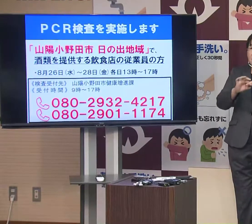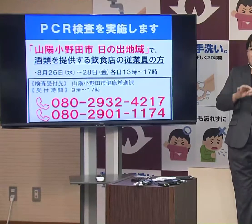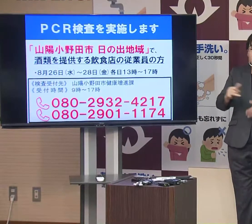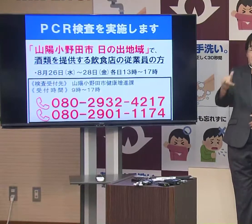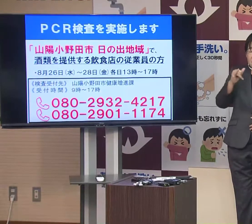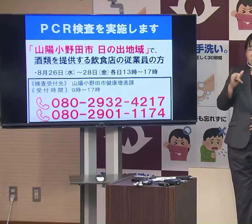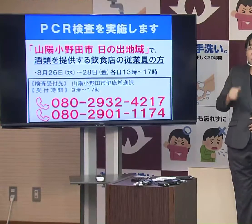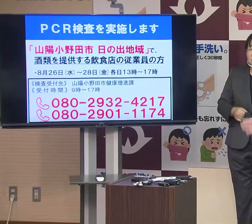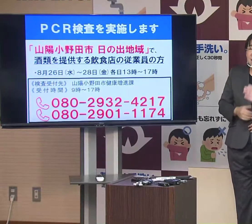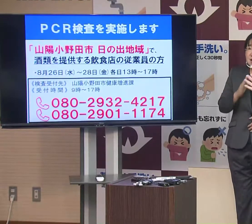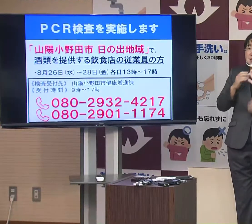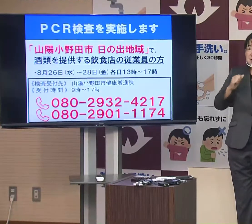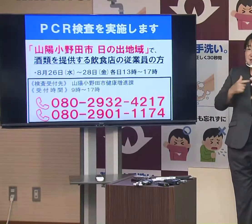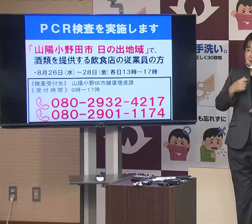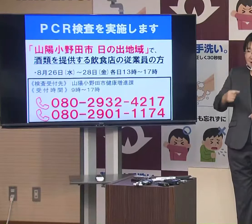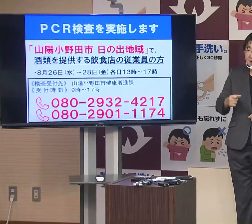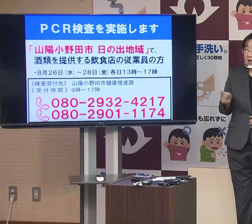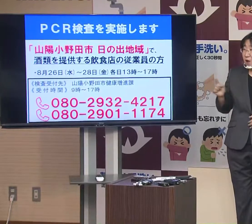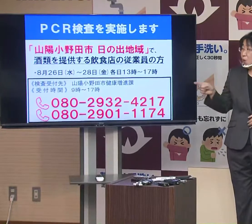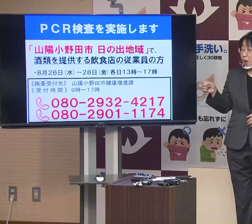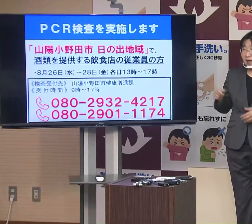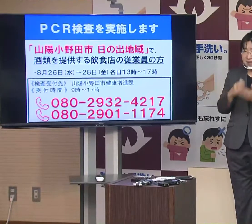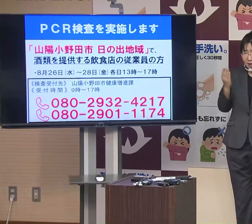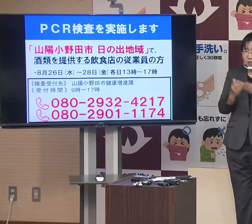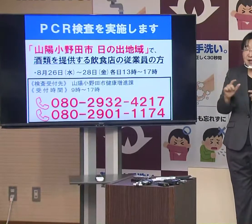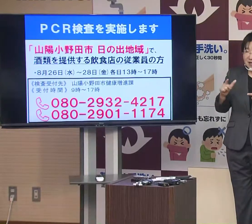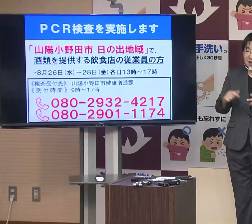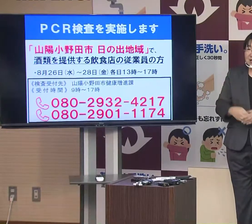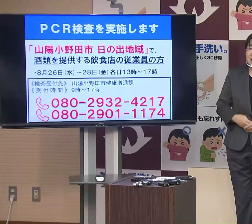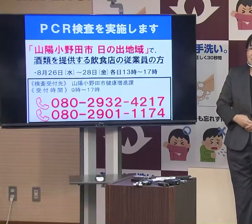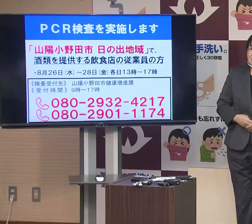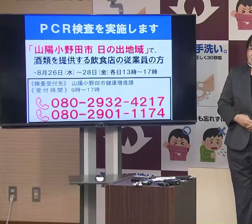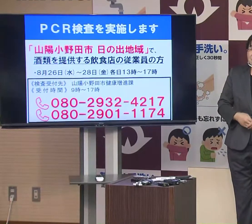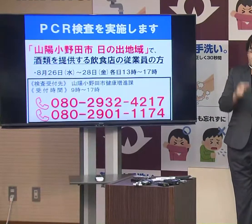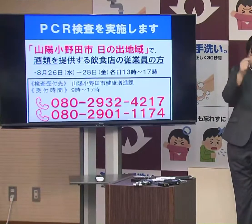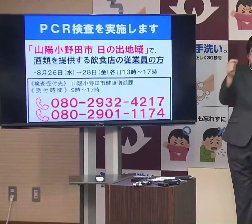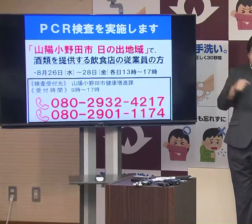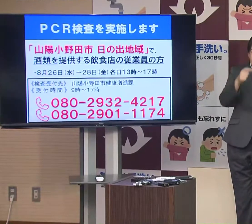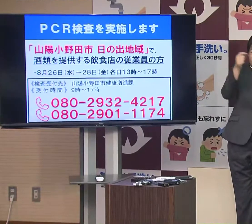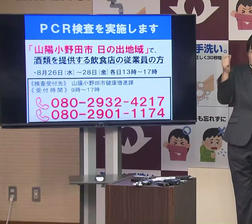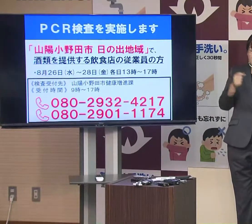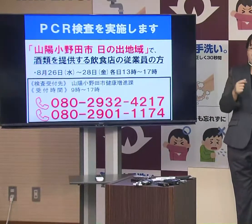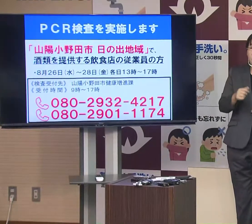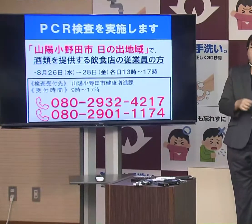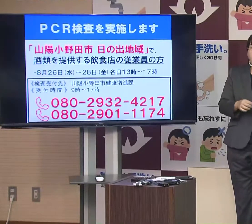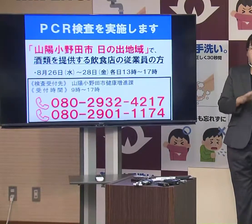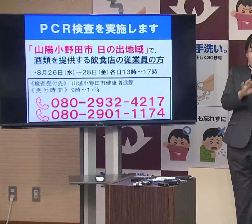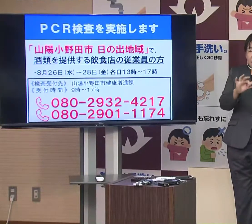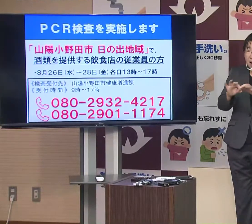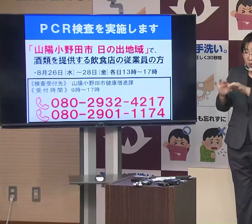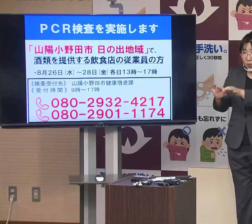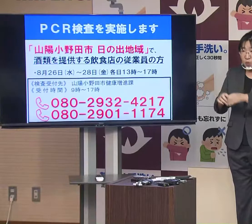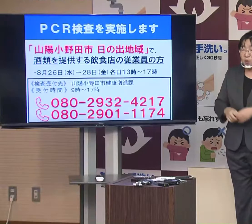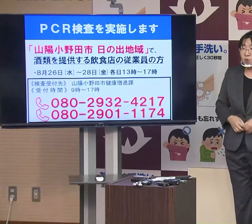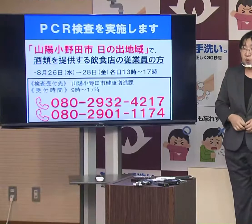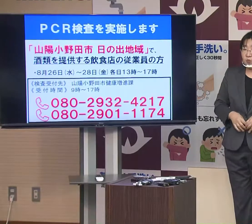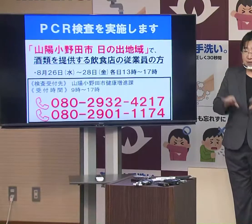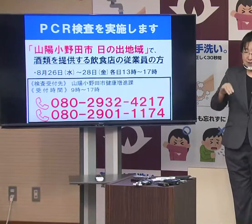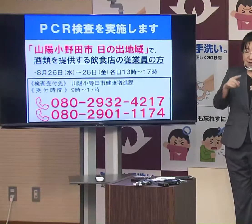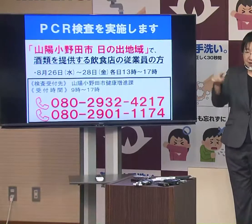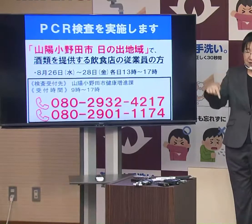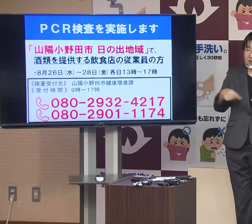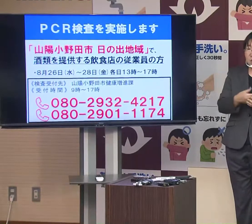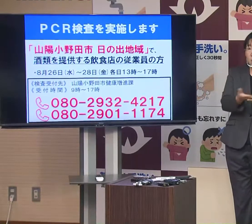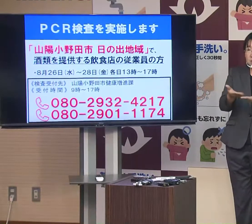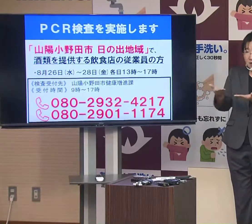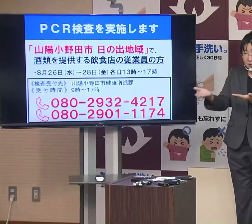お届けしたいと思ってますので、まあ、これ全てではなくて、基本的にはその個別にも連絡しますし、お店にもチラシも入れますし